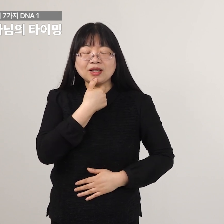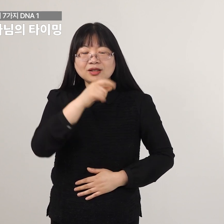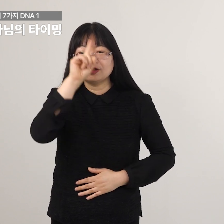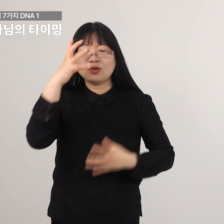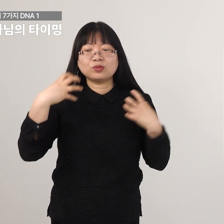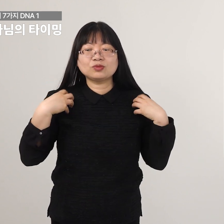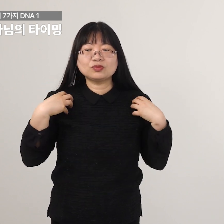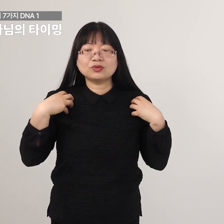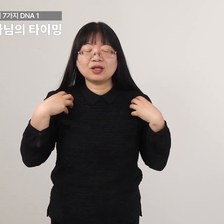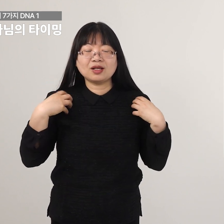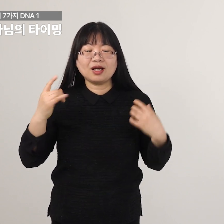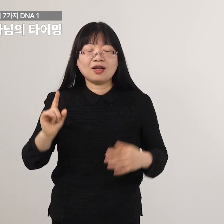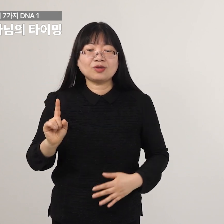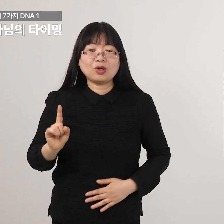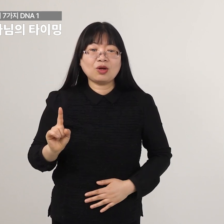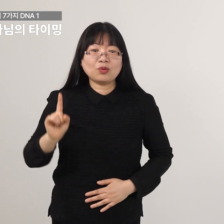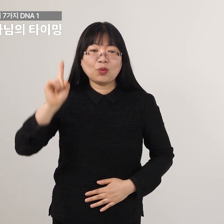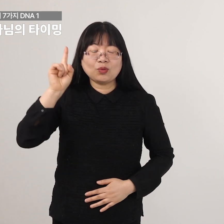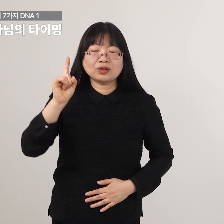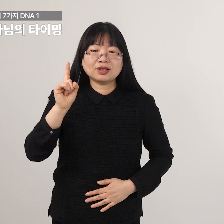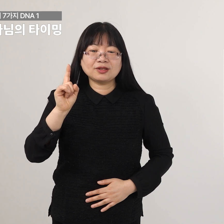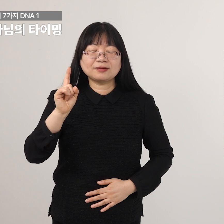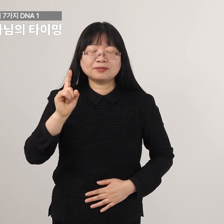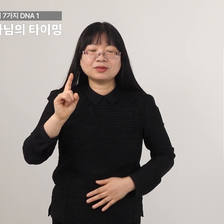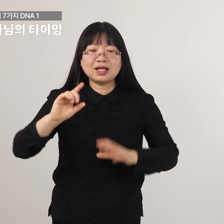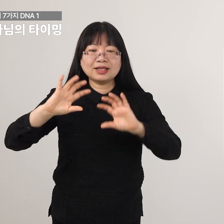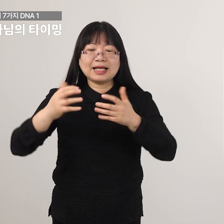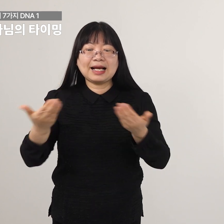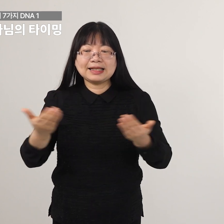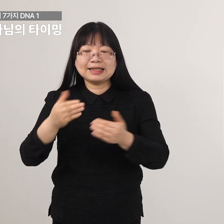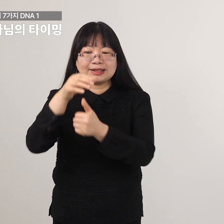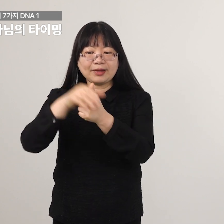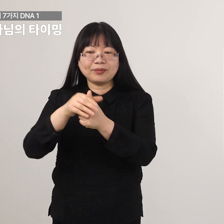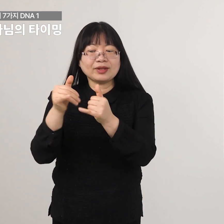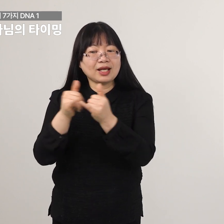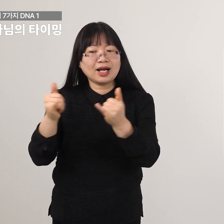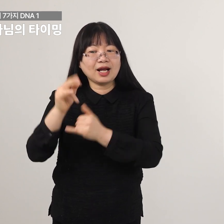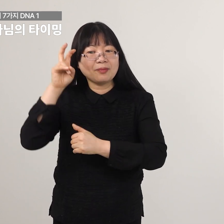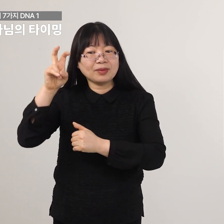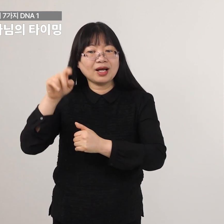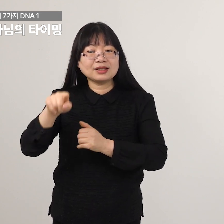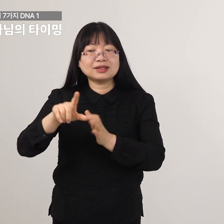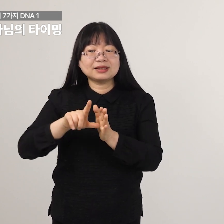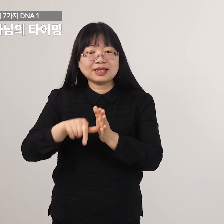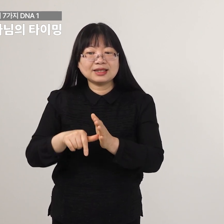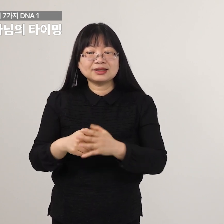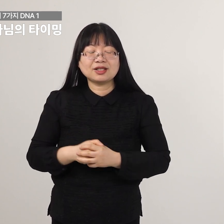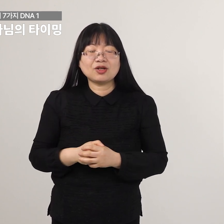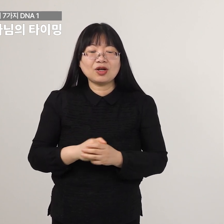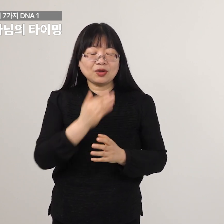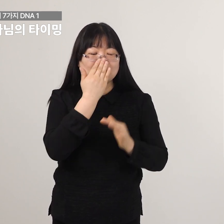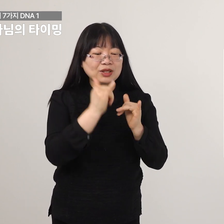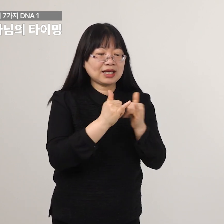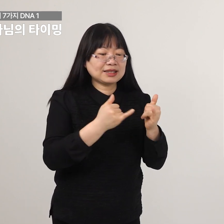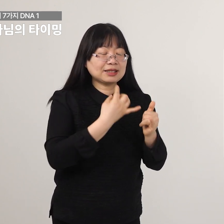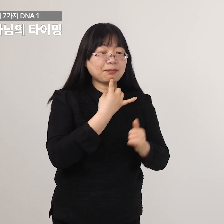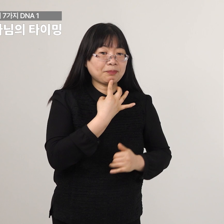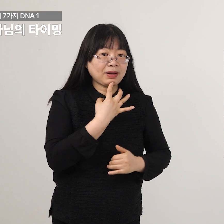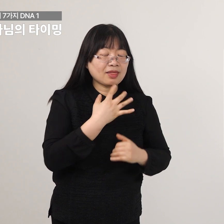정부의 고위 관료점 되지 않았겠는가. 왜냐하면 그 당시에는 꼭